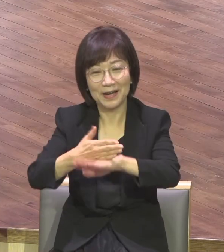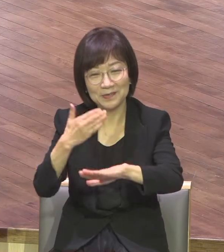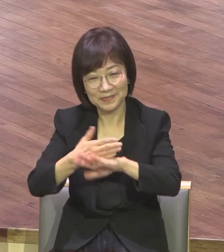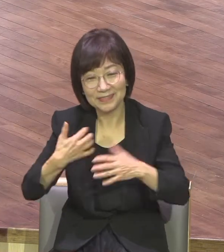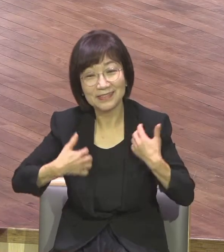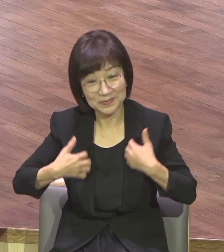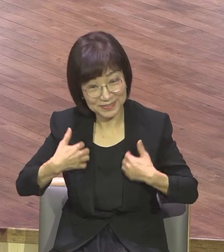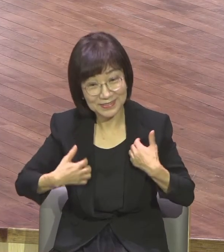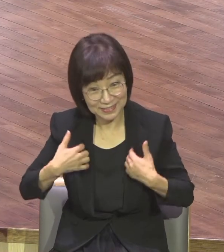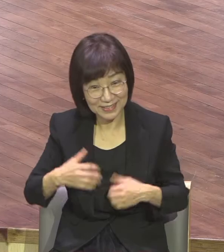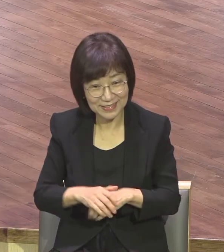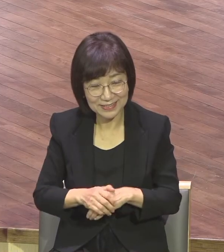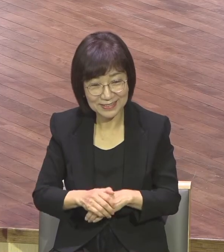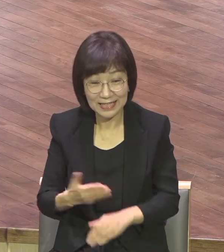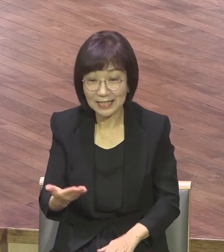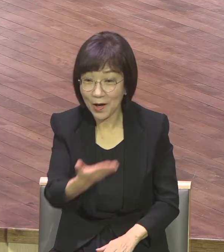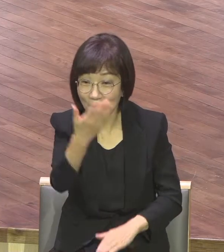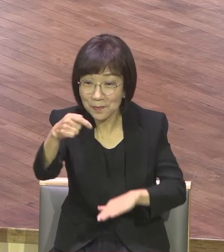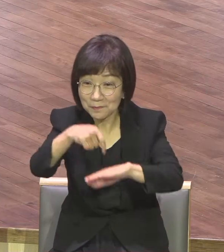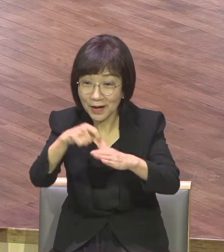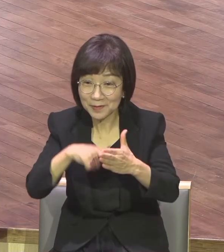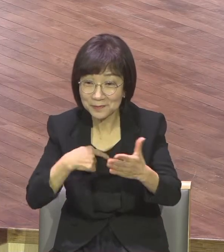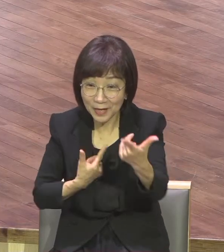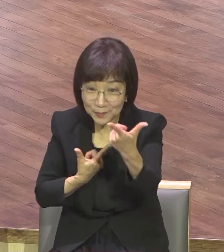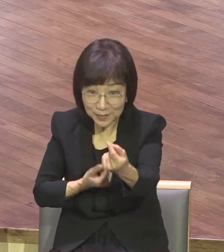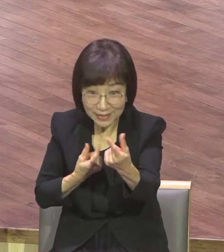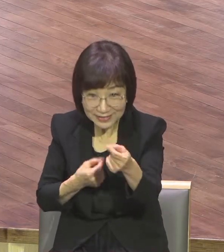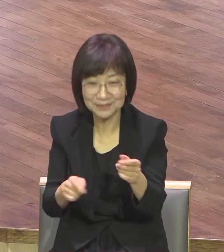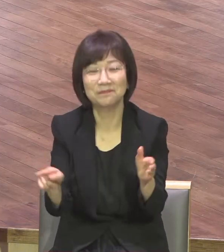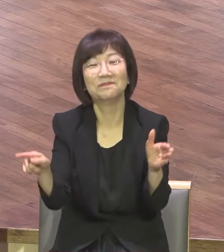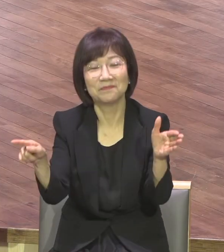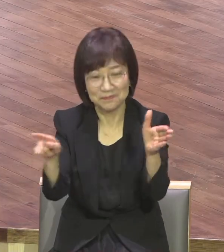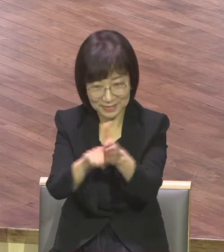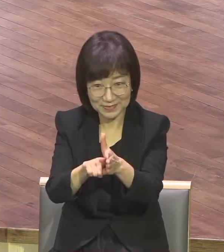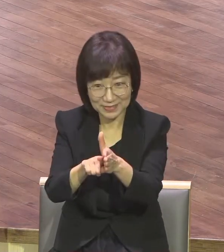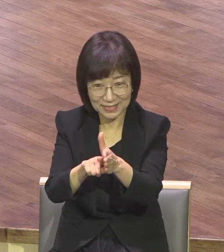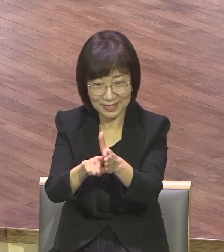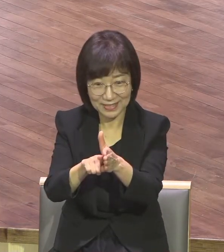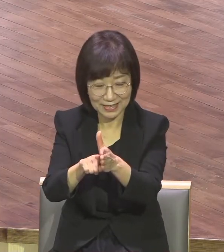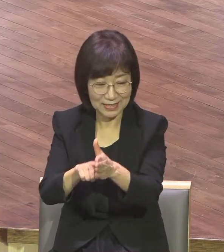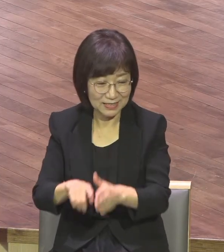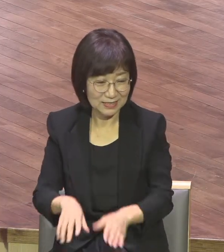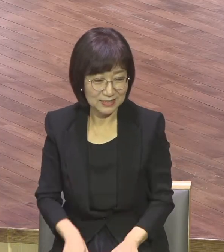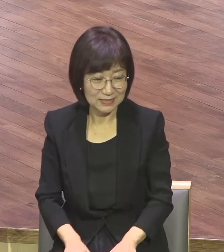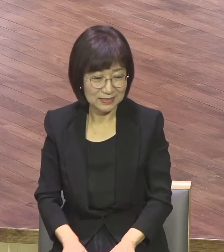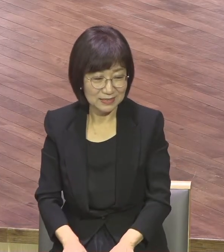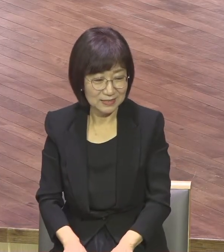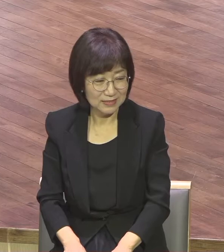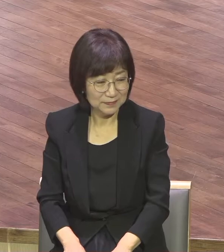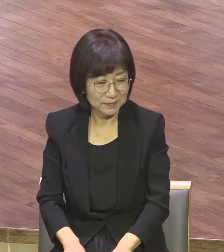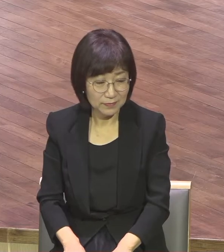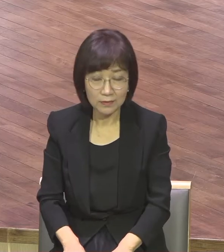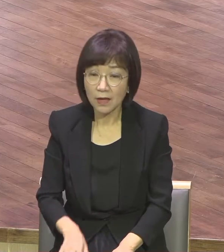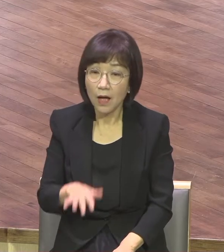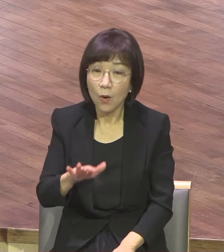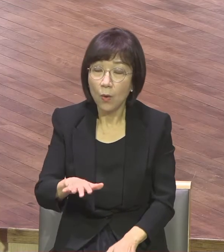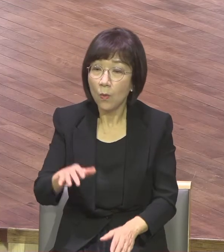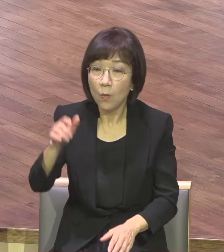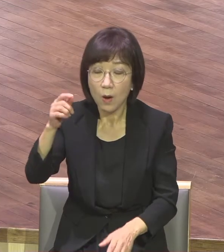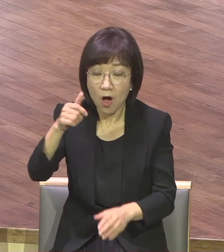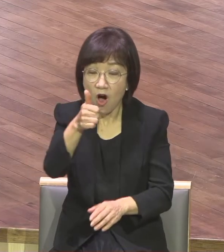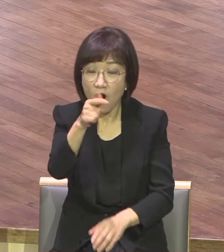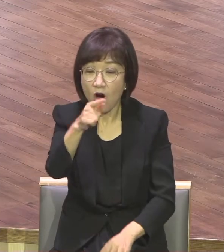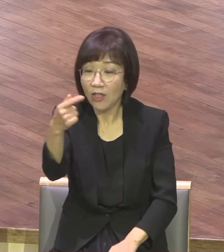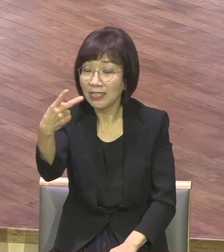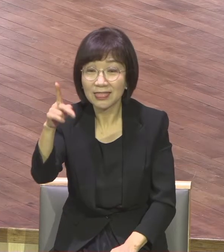여러분도 그런 마음인 줄 믿습니다. 단순한 헌당 수준이 아니라 왜 헌당하느냐?